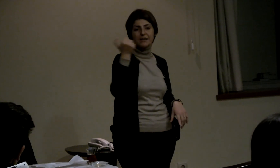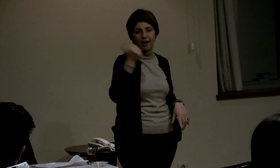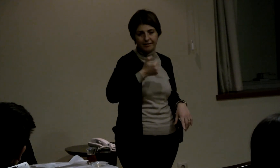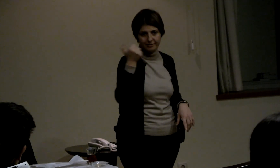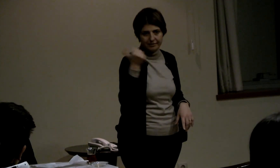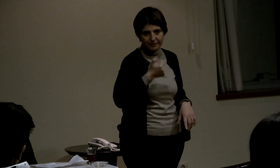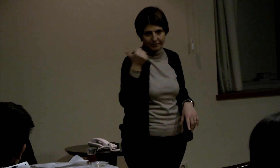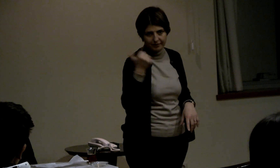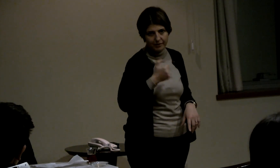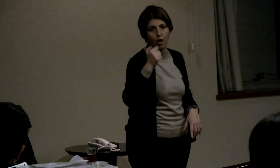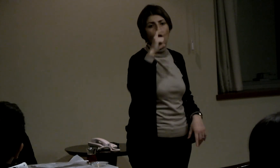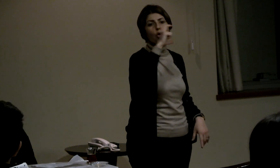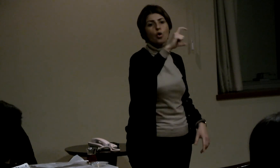Ayran, kola,